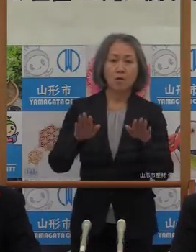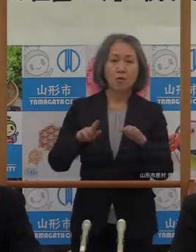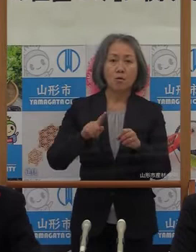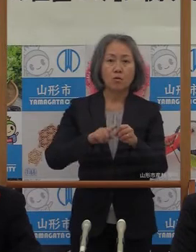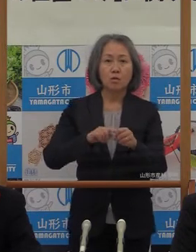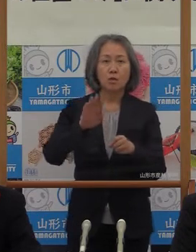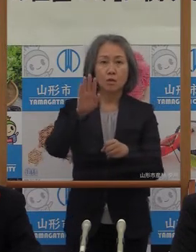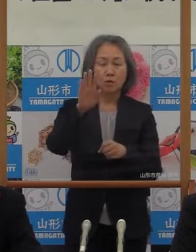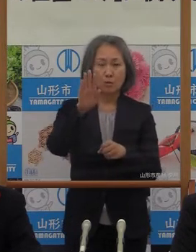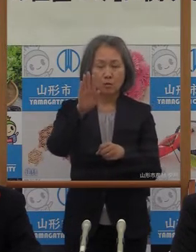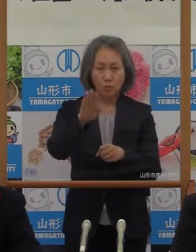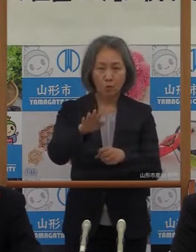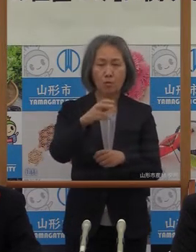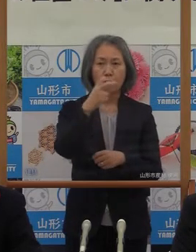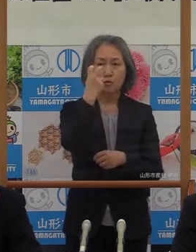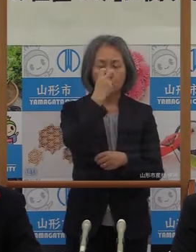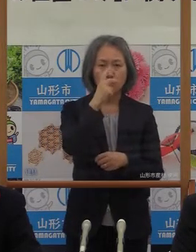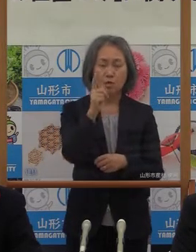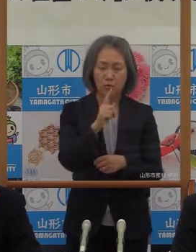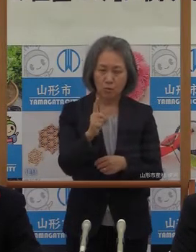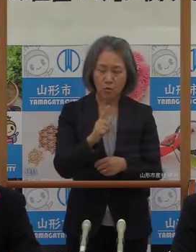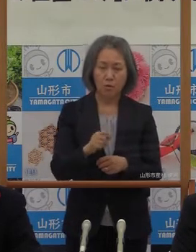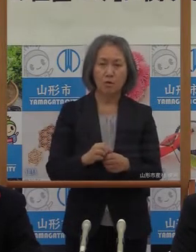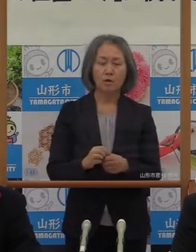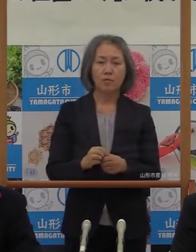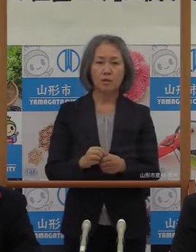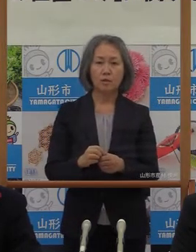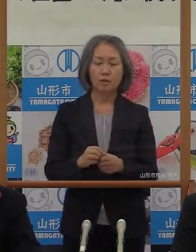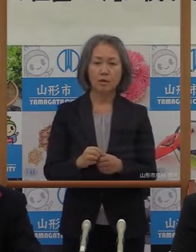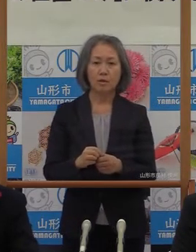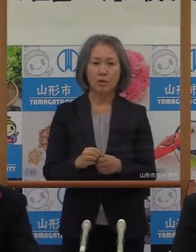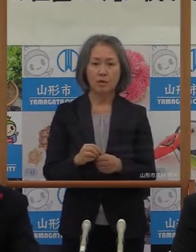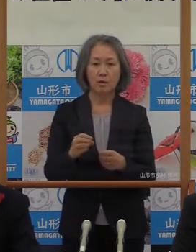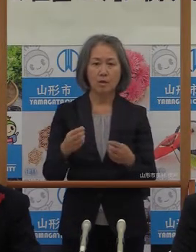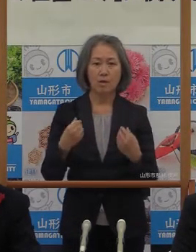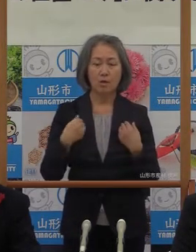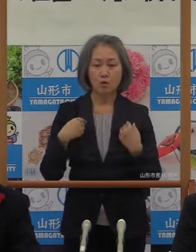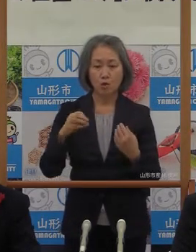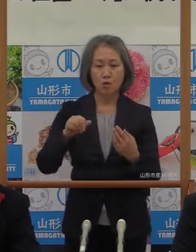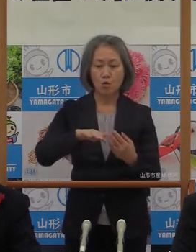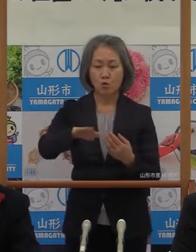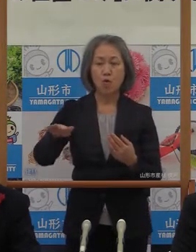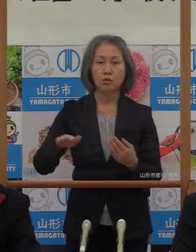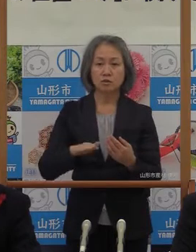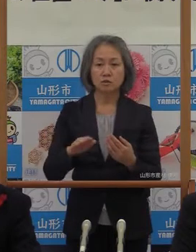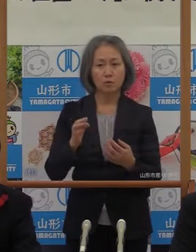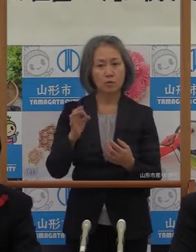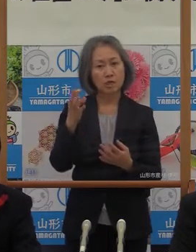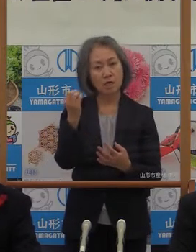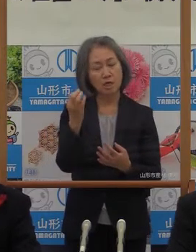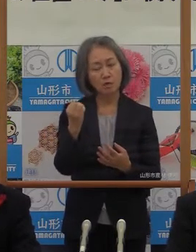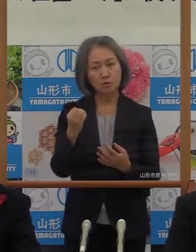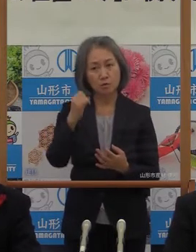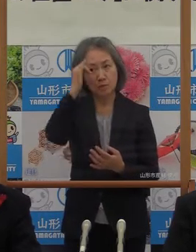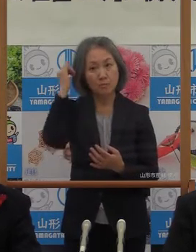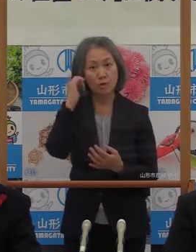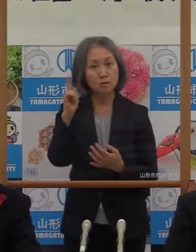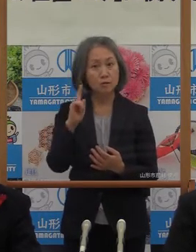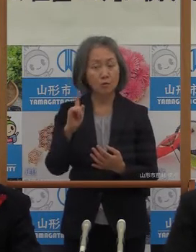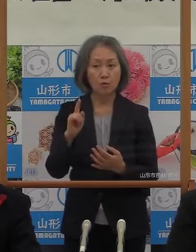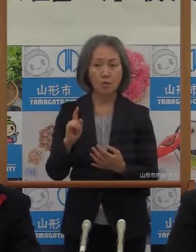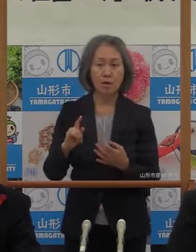あと用地の金額のイメージですかね、この辺は、これもまちづくり推進部長でよろしいですかね。